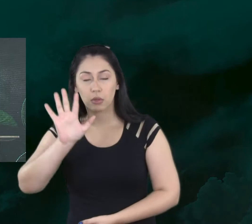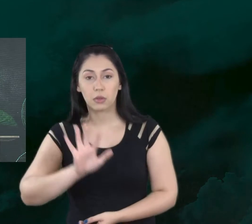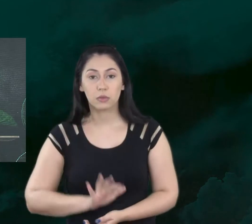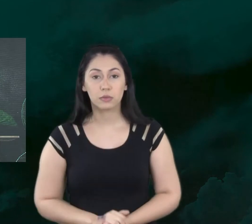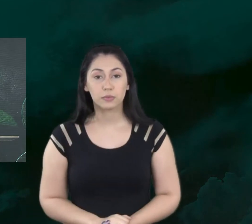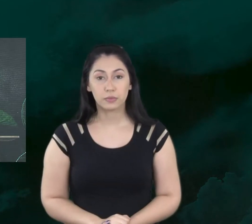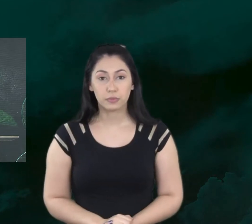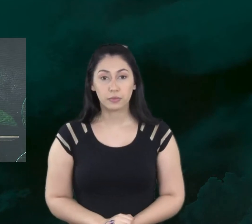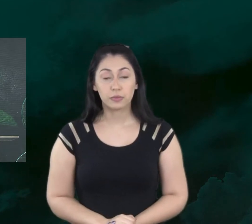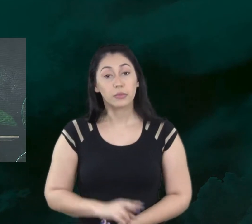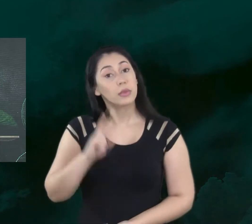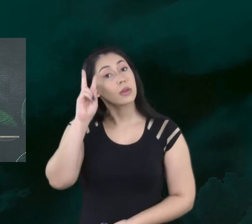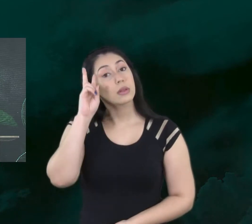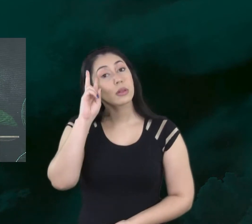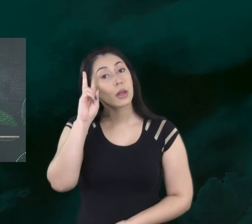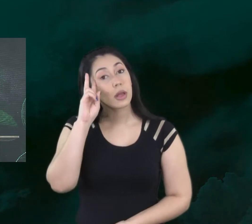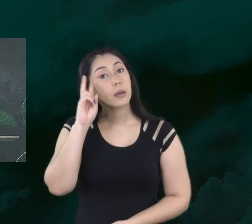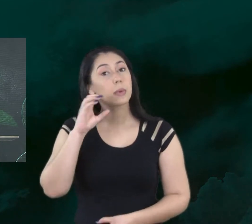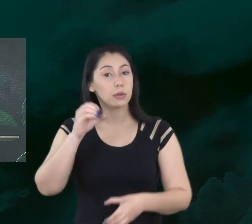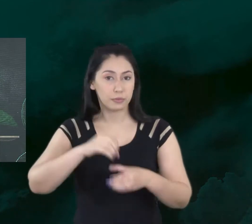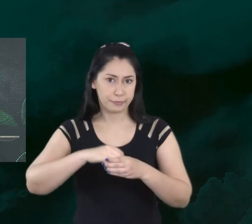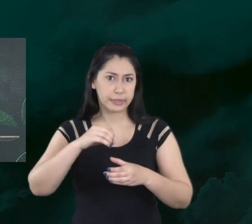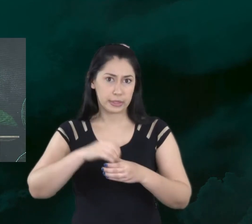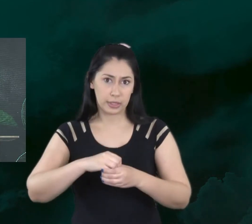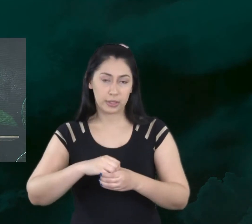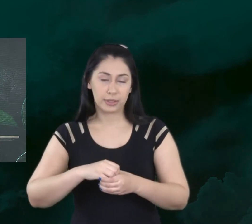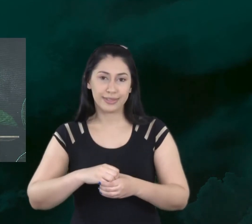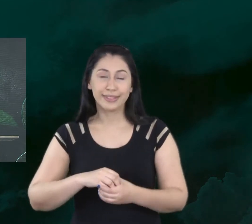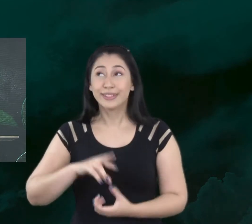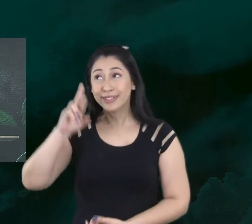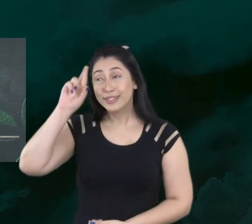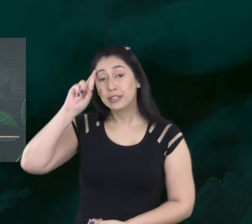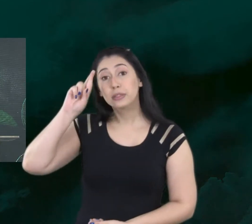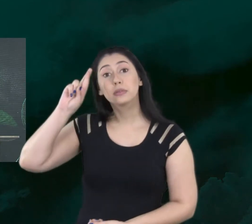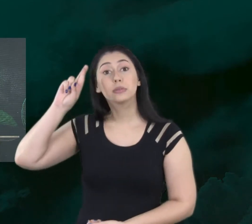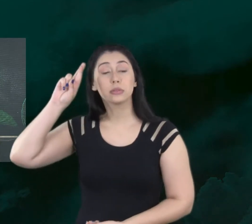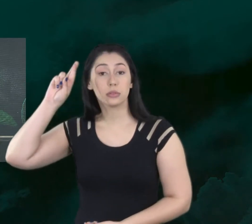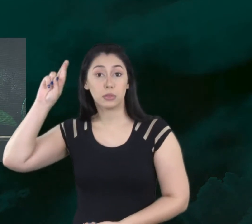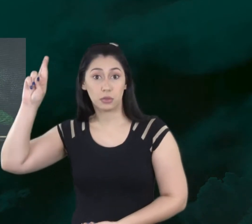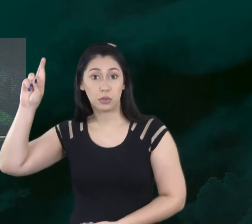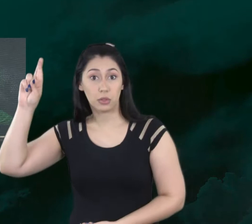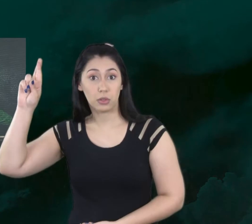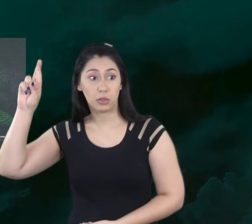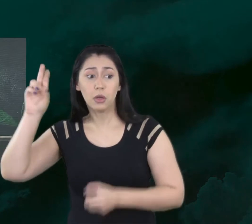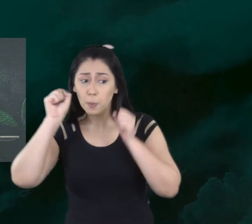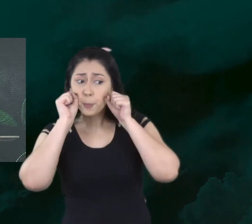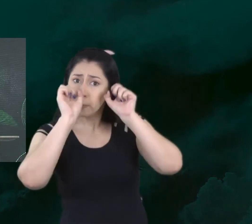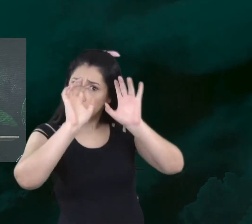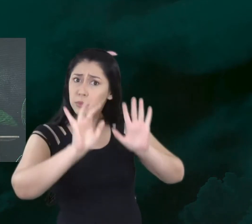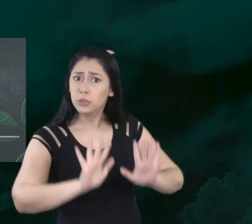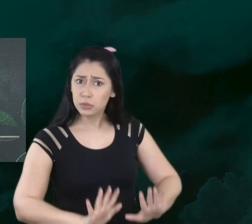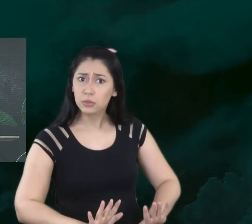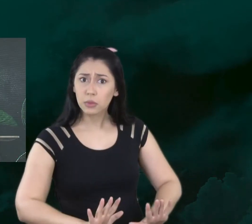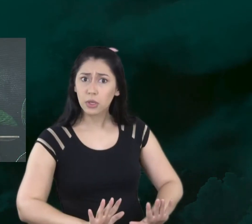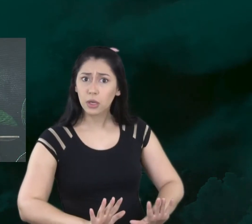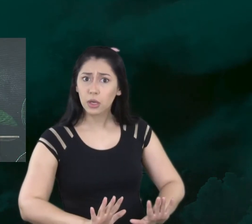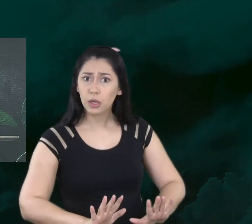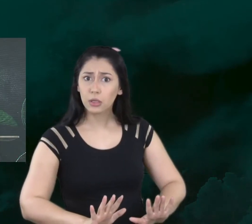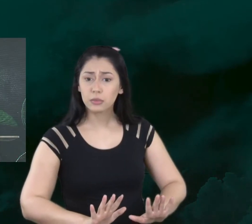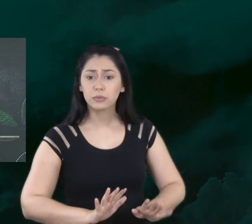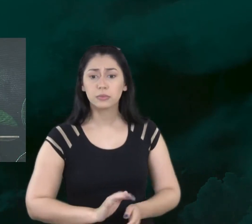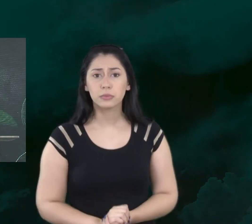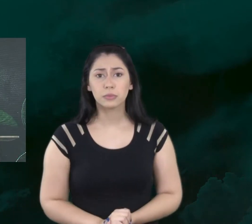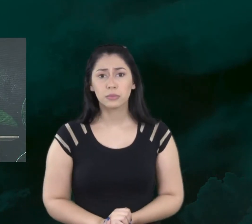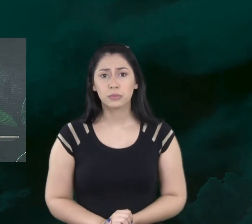você, né, lembre-se nas suas ofertas, o Senhor certamente, né, o Senhor honrará você e aumentará